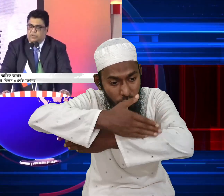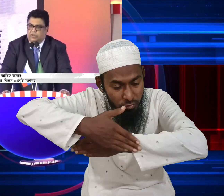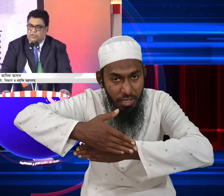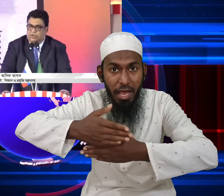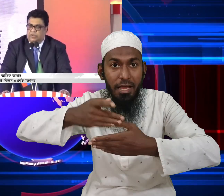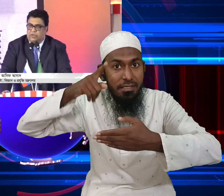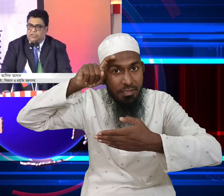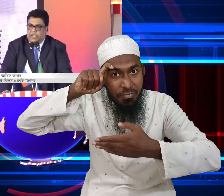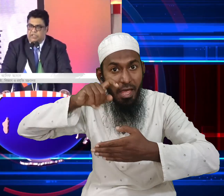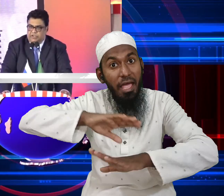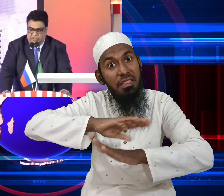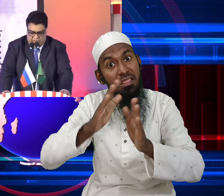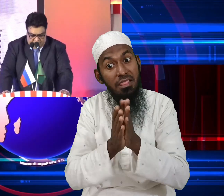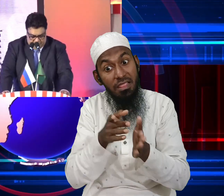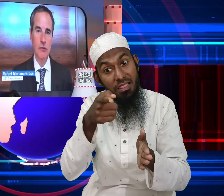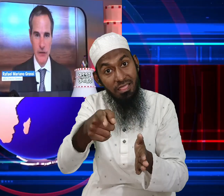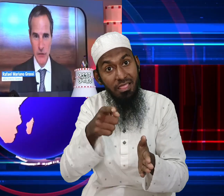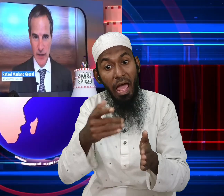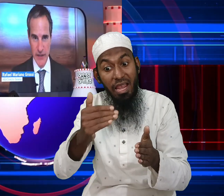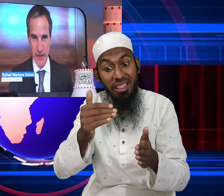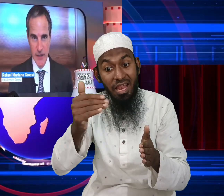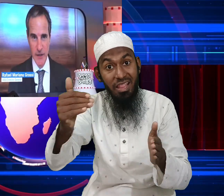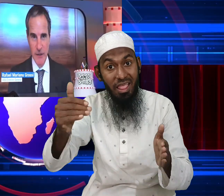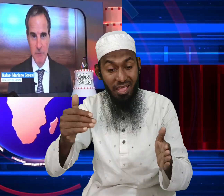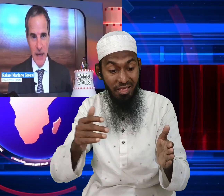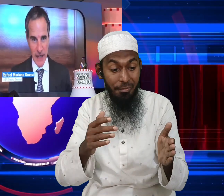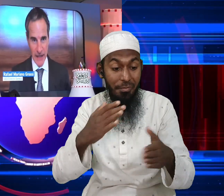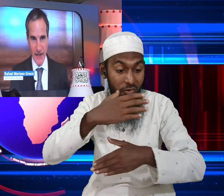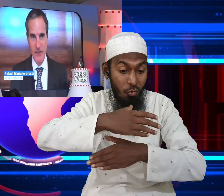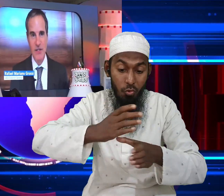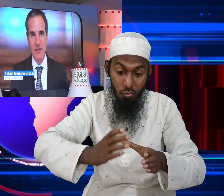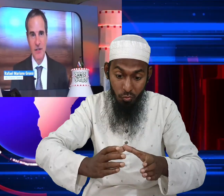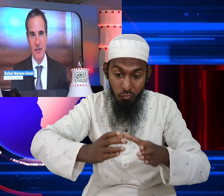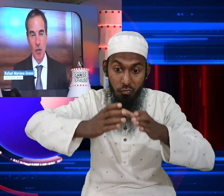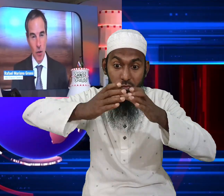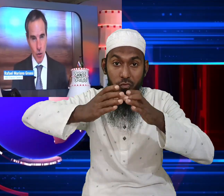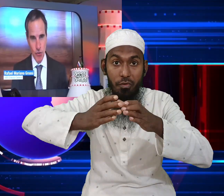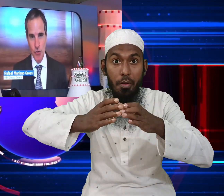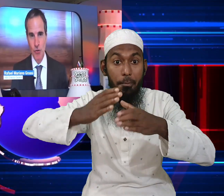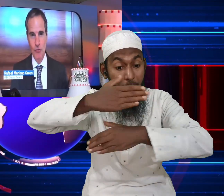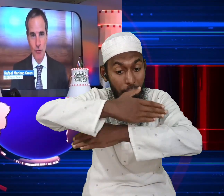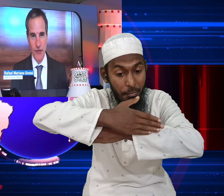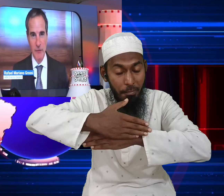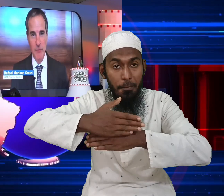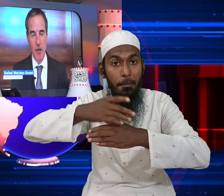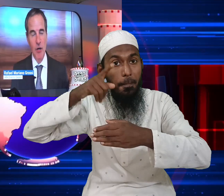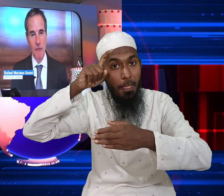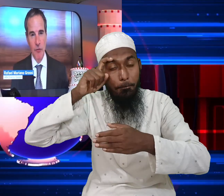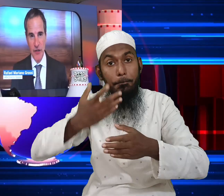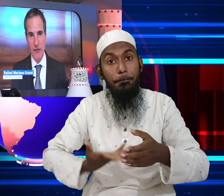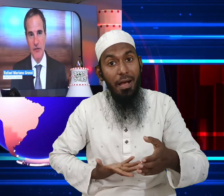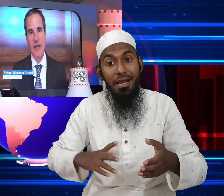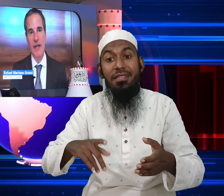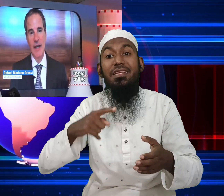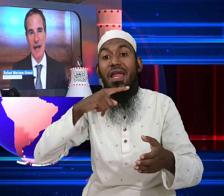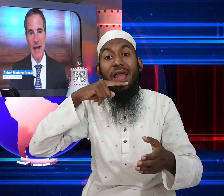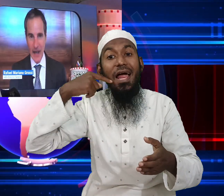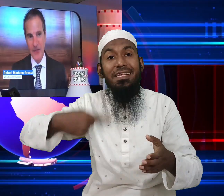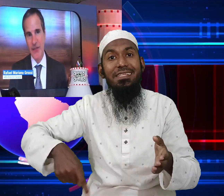ছিল অত্যন্ত চ্যালেঞ্জিং। Congratulate Bangladesh also, Rosarum, for